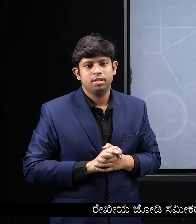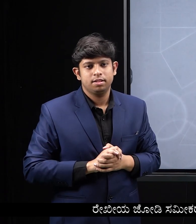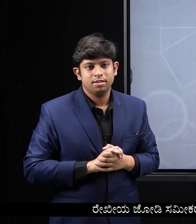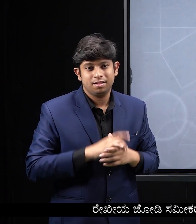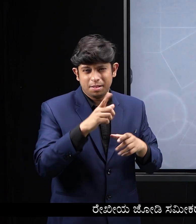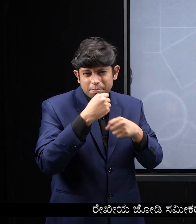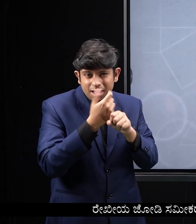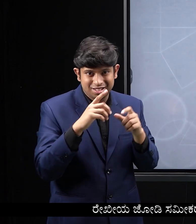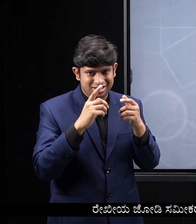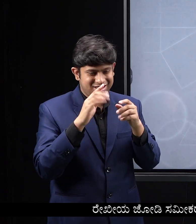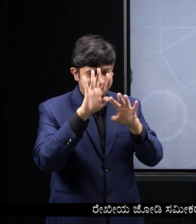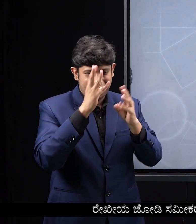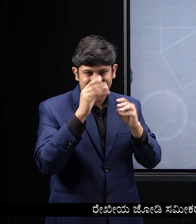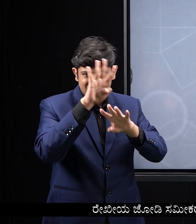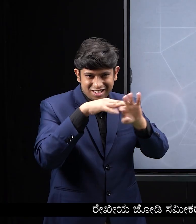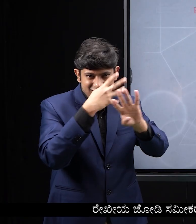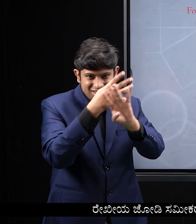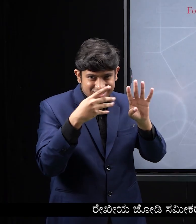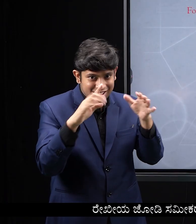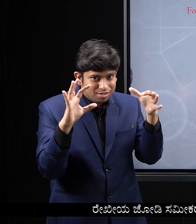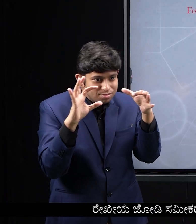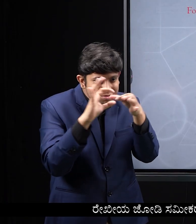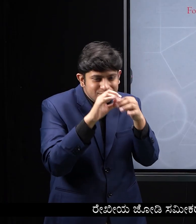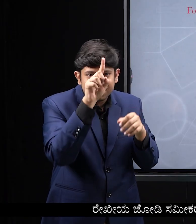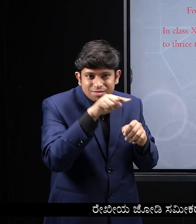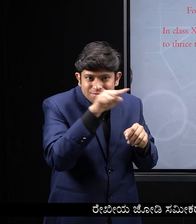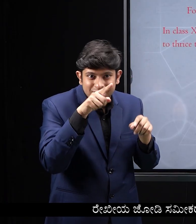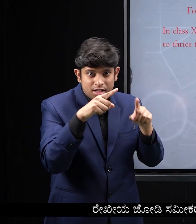ರೇಖೀಯ ಜೋಡಿ ಸಮೀಕರಣಗಳನ್ನು ರೂಪಿಸಿ ಮತ್ತು ಸಚಿತ್ರವಾಗಿ ಪರಿಹರಿಸಿ.